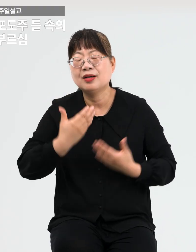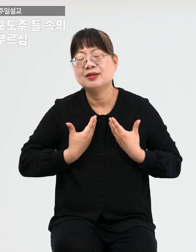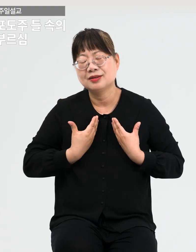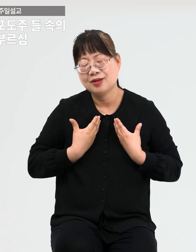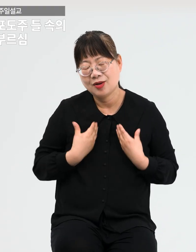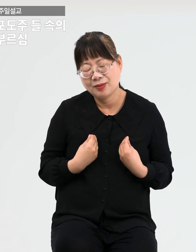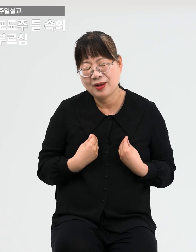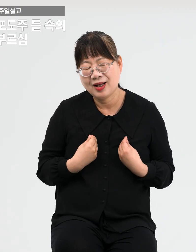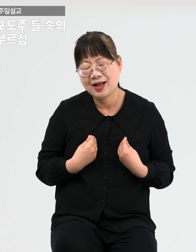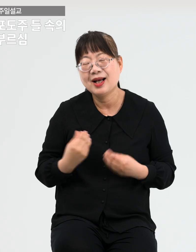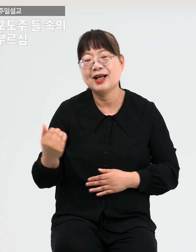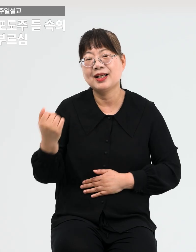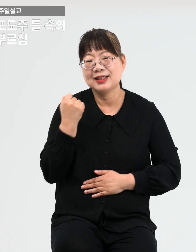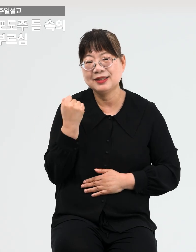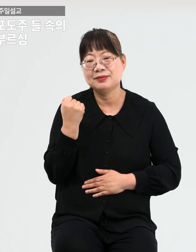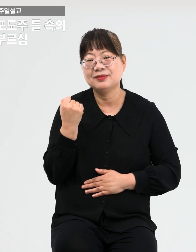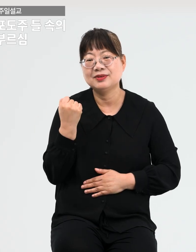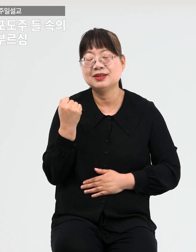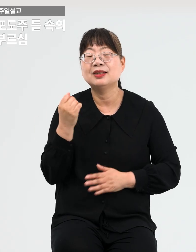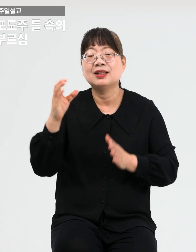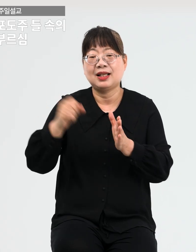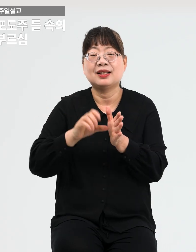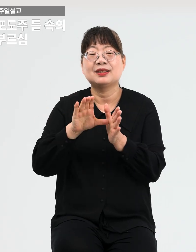절망의 힘에 뿌리 내리고 있어요.